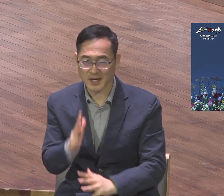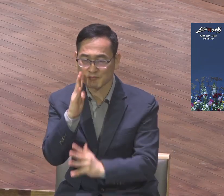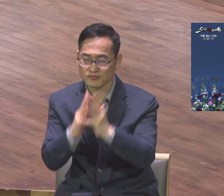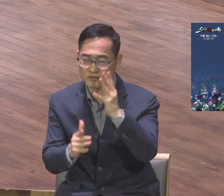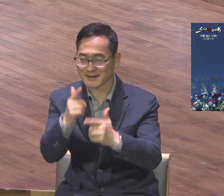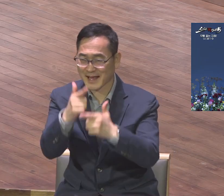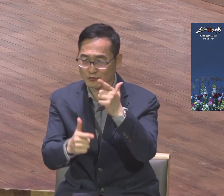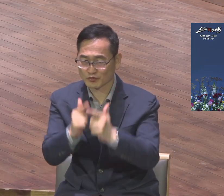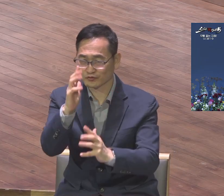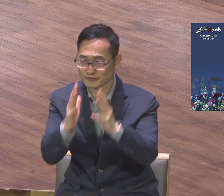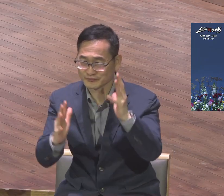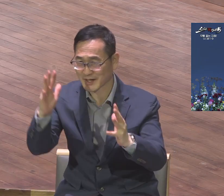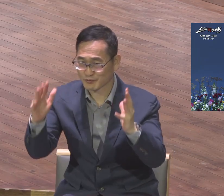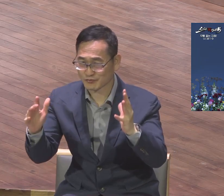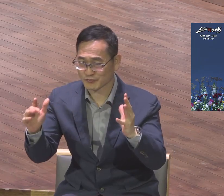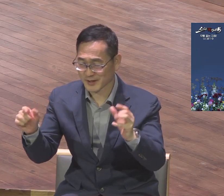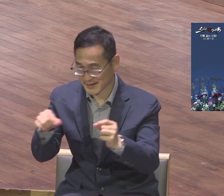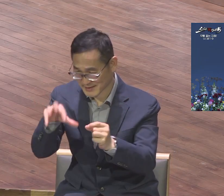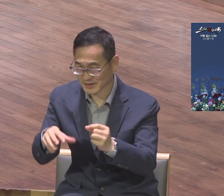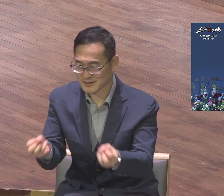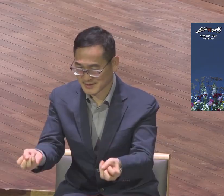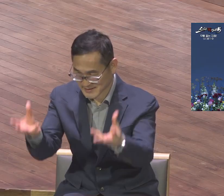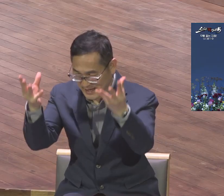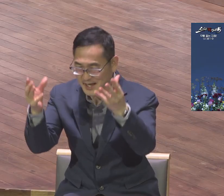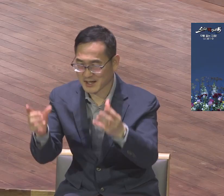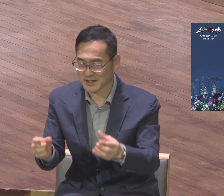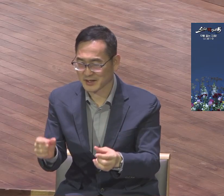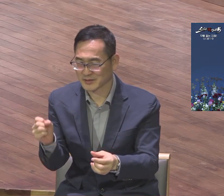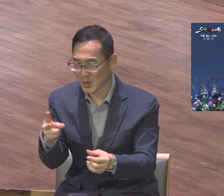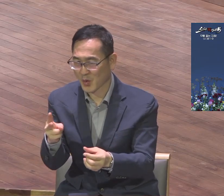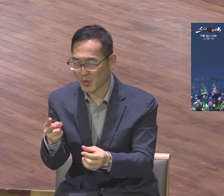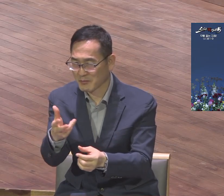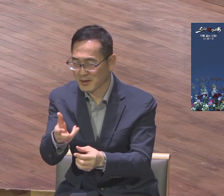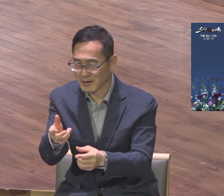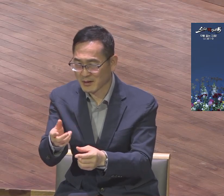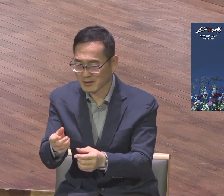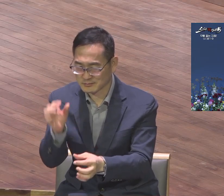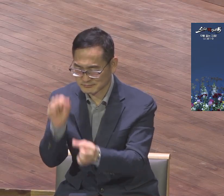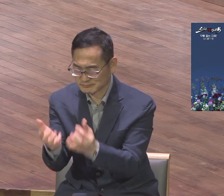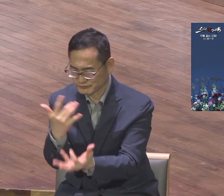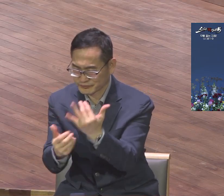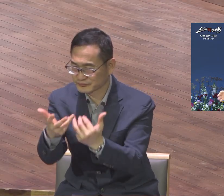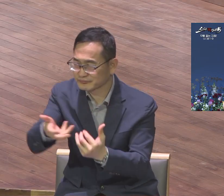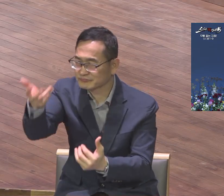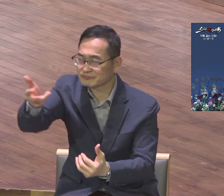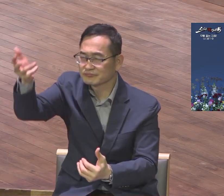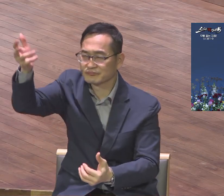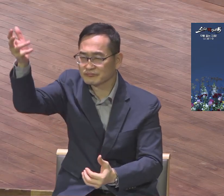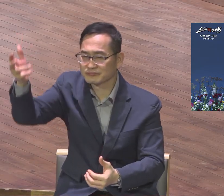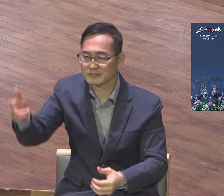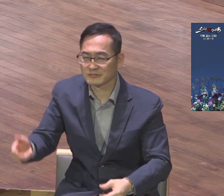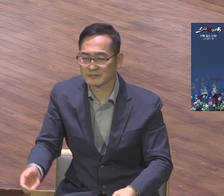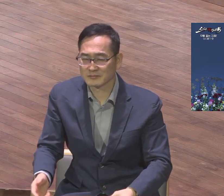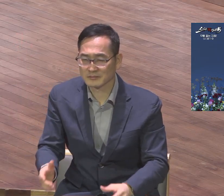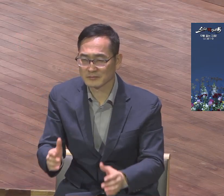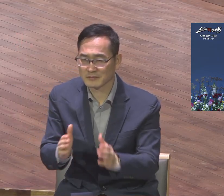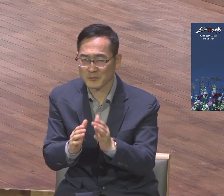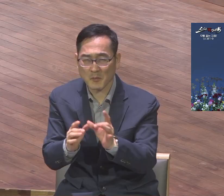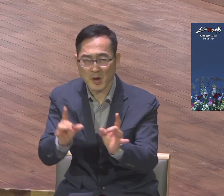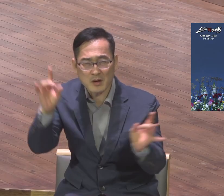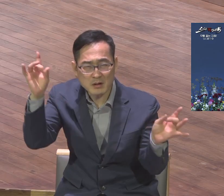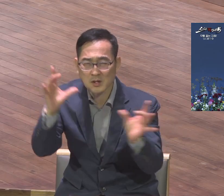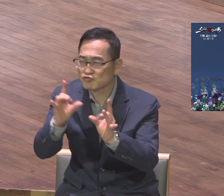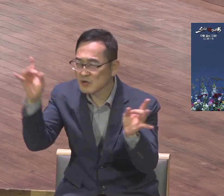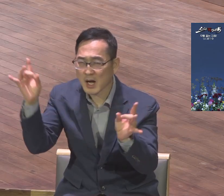나무 아래서 제사를 드리고 분향하고 그야말로 한마디로 온갖 종류의 미신을 다